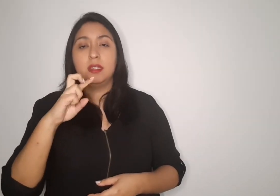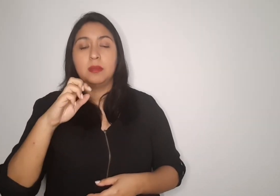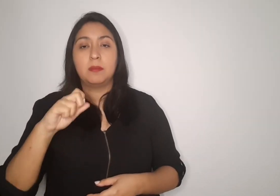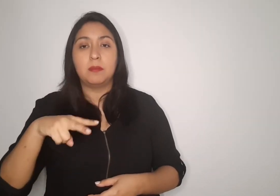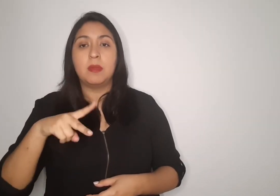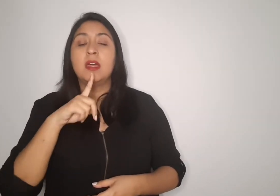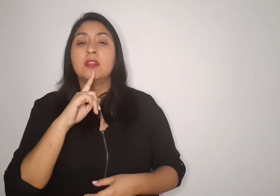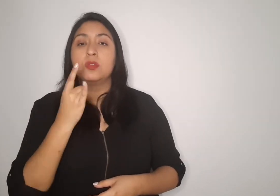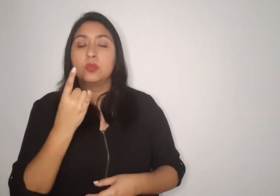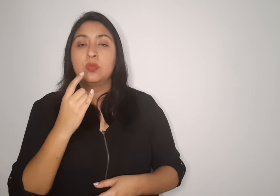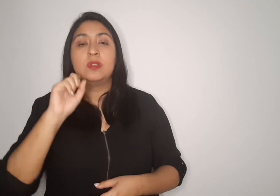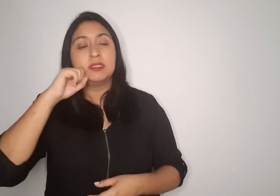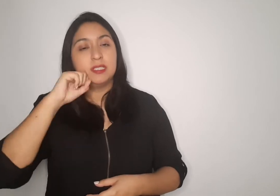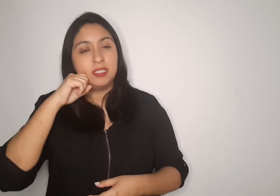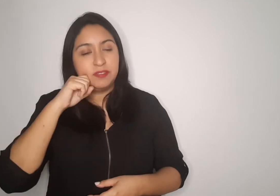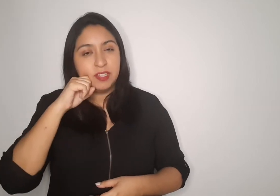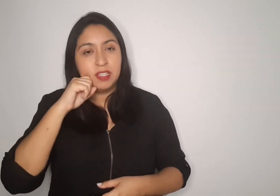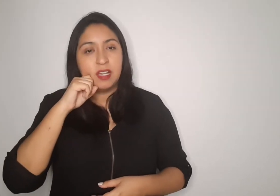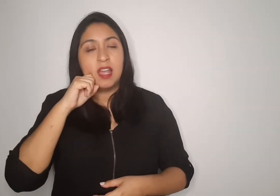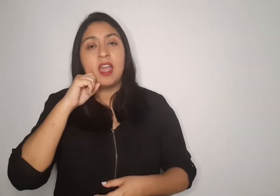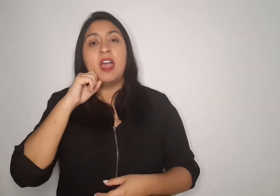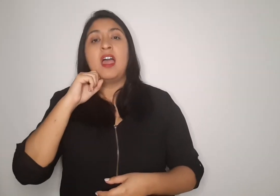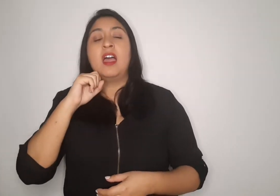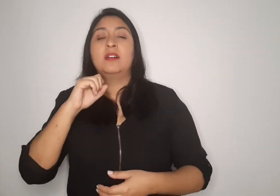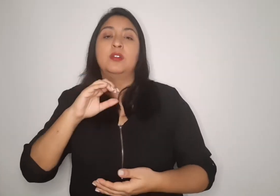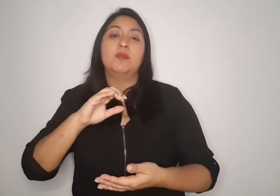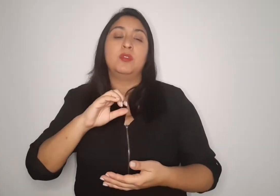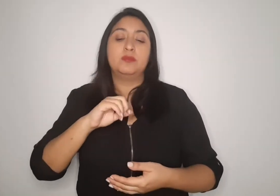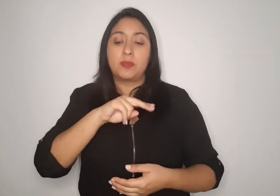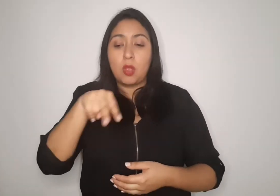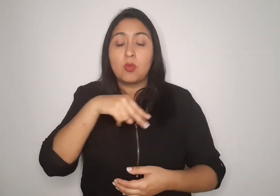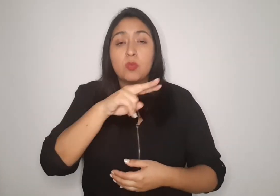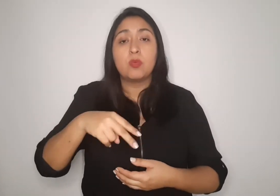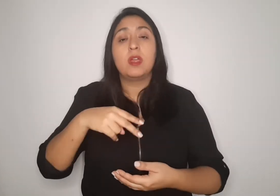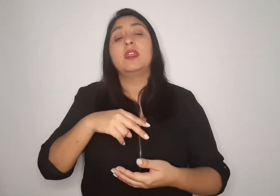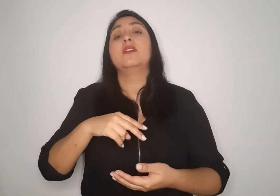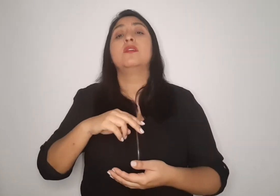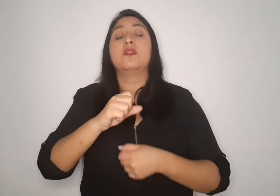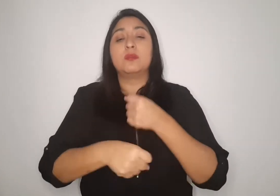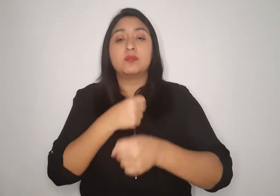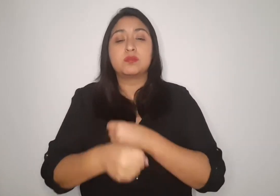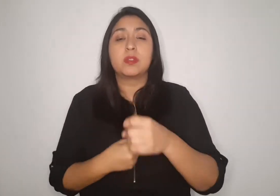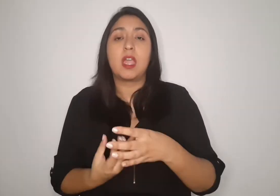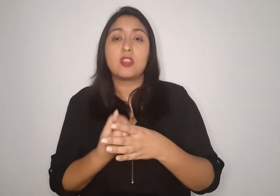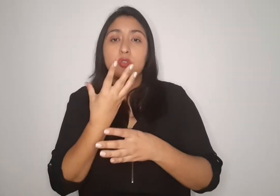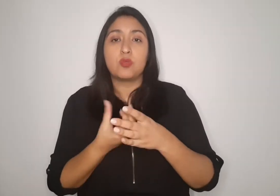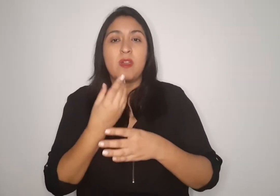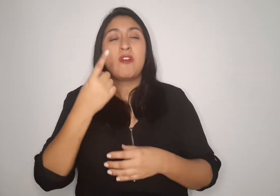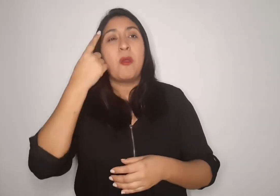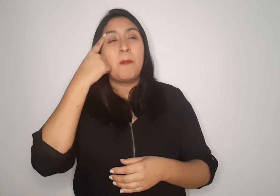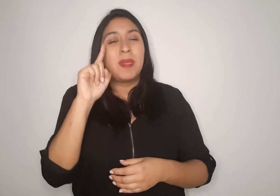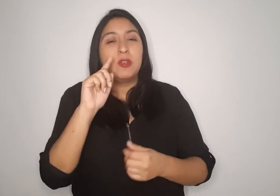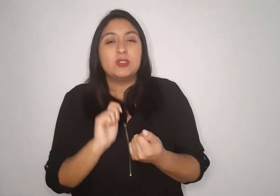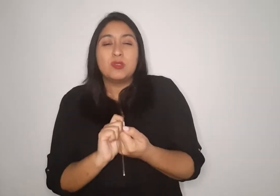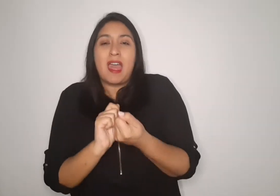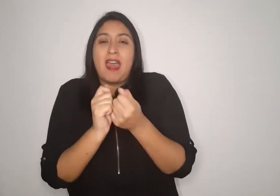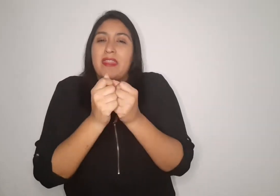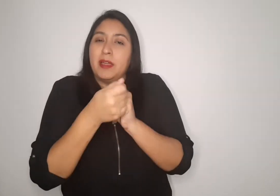chilena, digamos, como hay Año Nuevo, Winca, se le puso Huetripantu al Año Nuevo Mapuche, pero en realidad